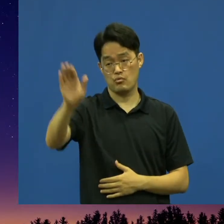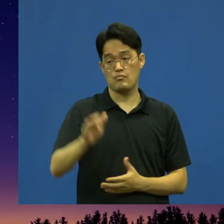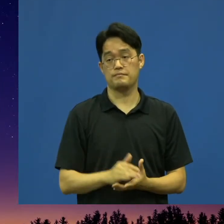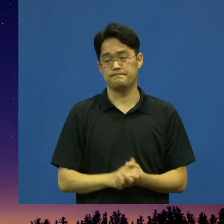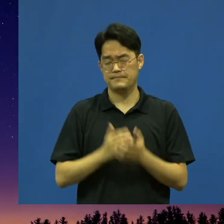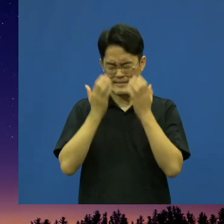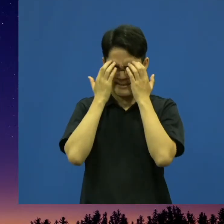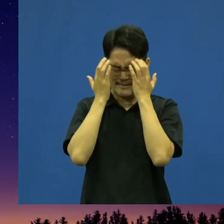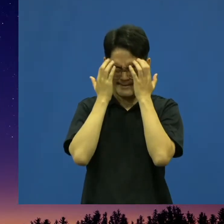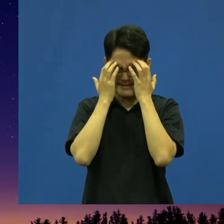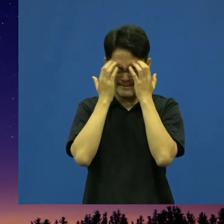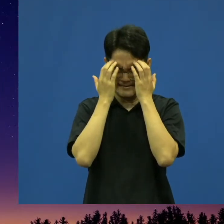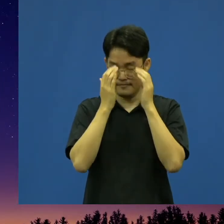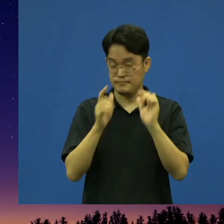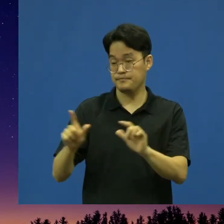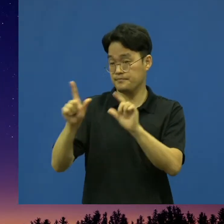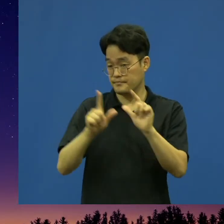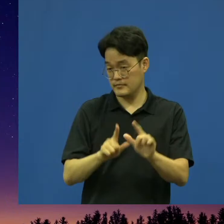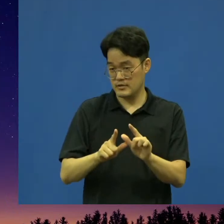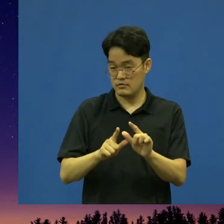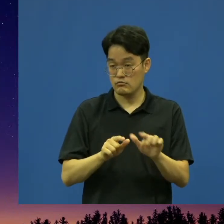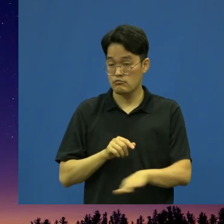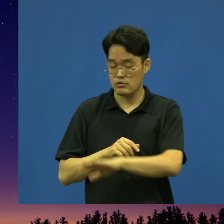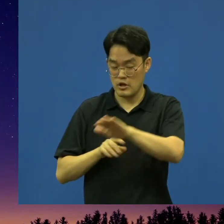우리는 다 코로나가 끝나고